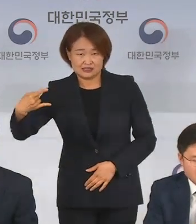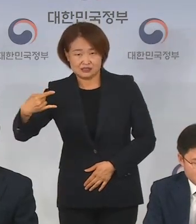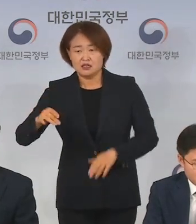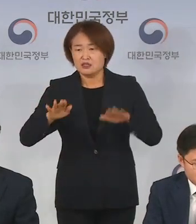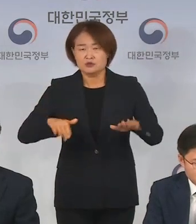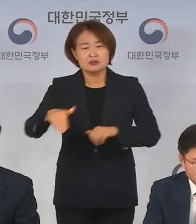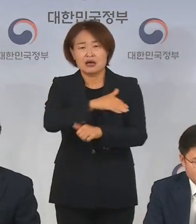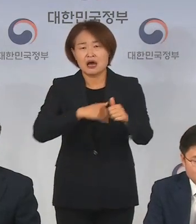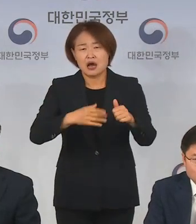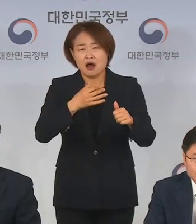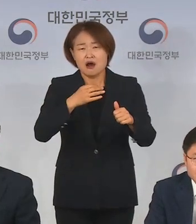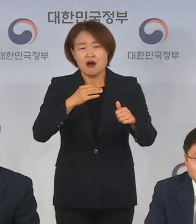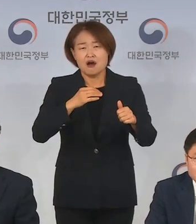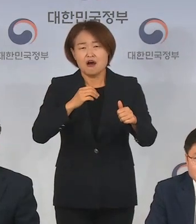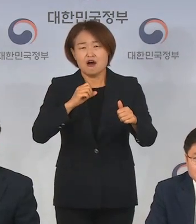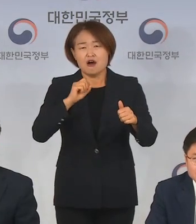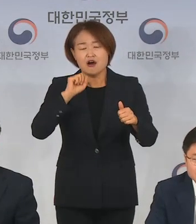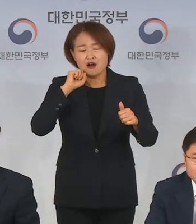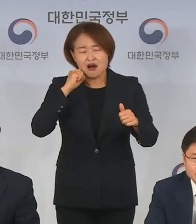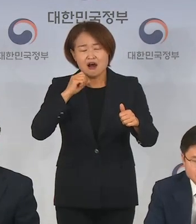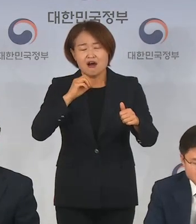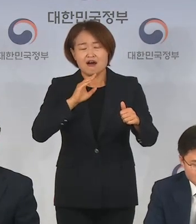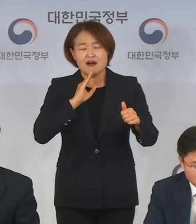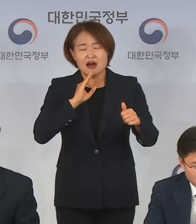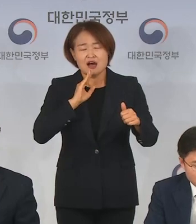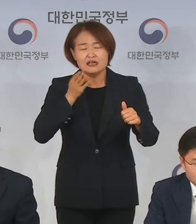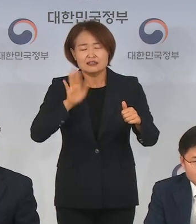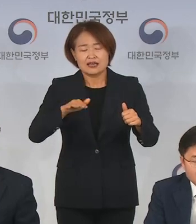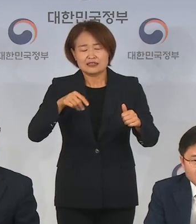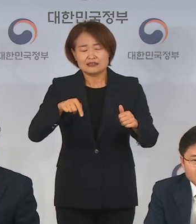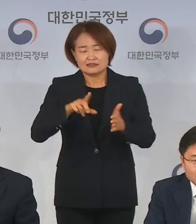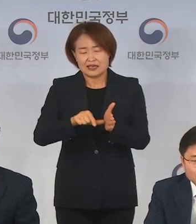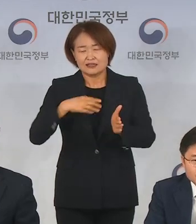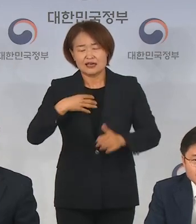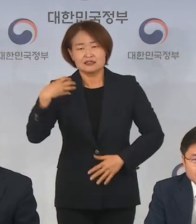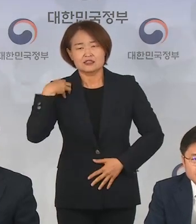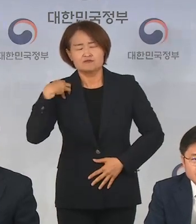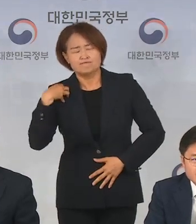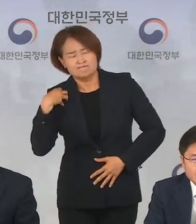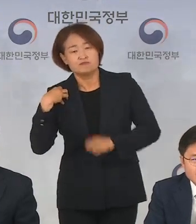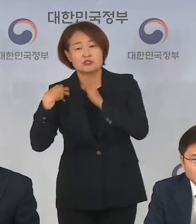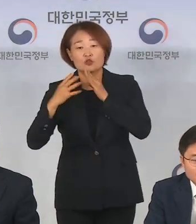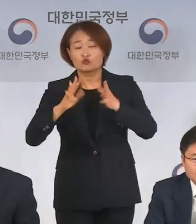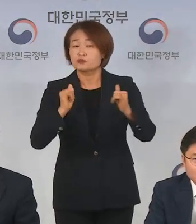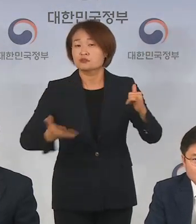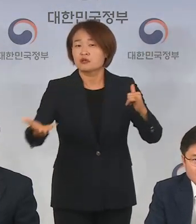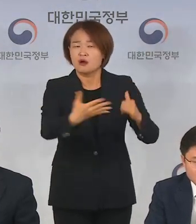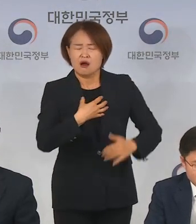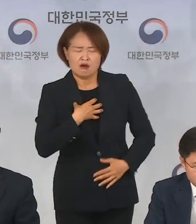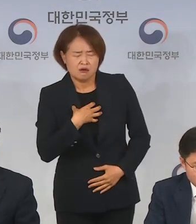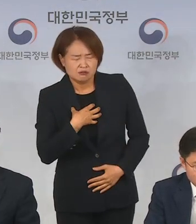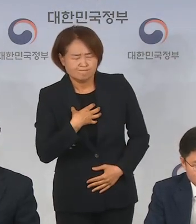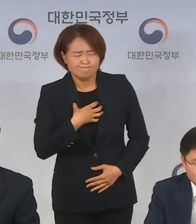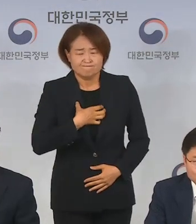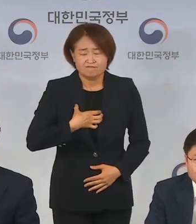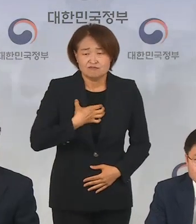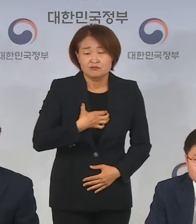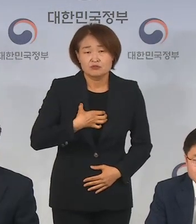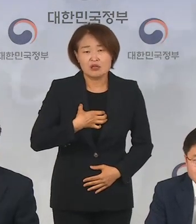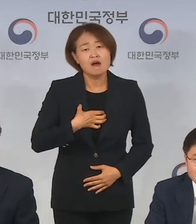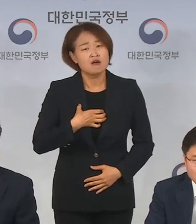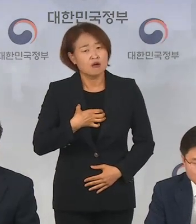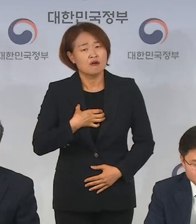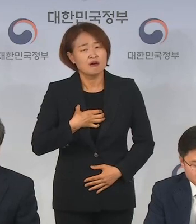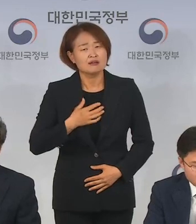엄중한 시기에 무거운 책임감을 느끼고 있습니다. 국민 여러분들의 걱정과